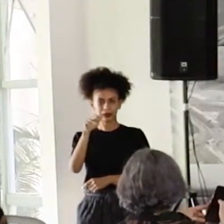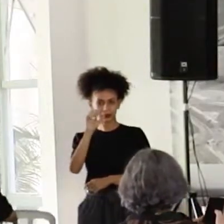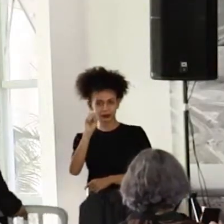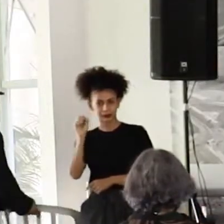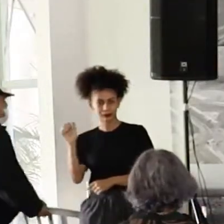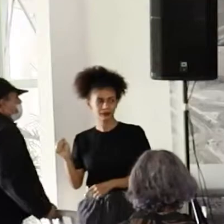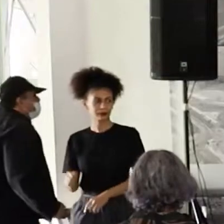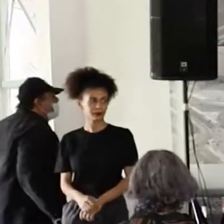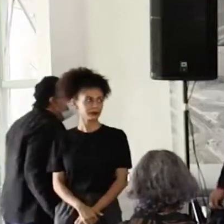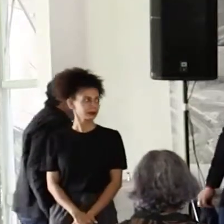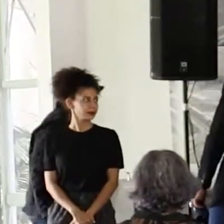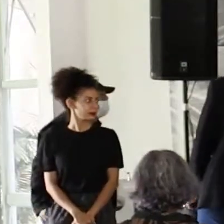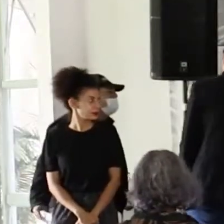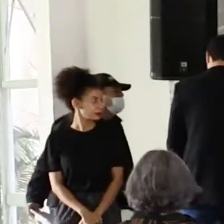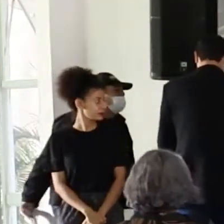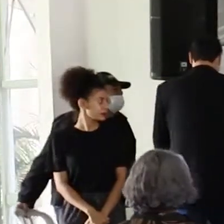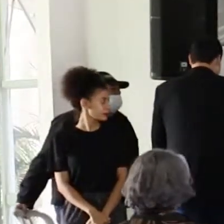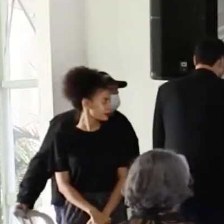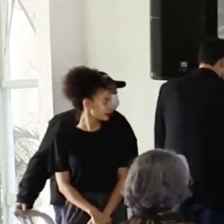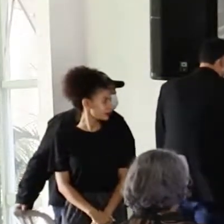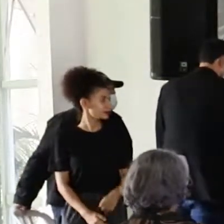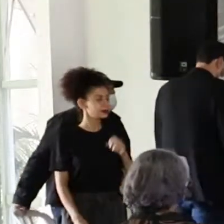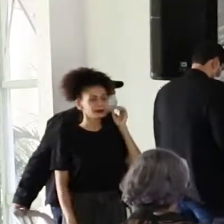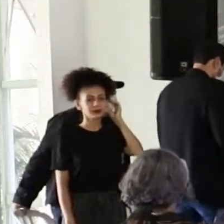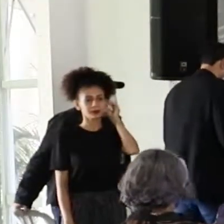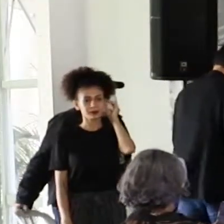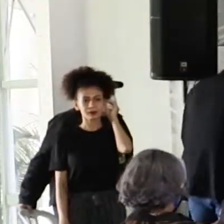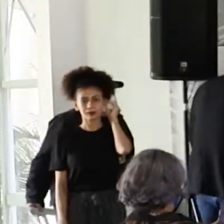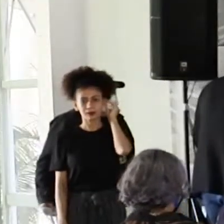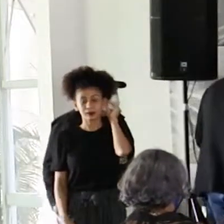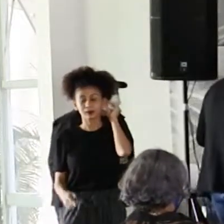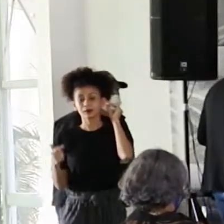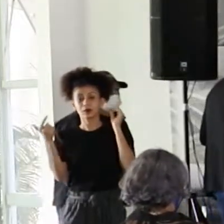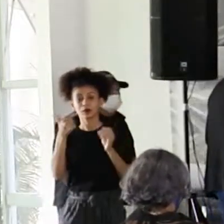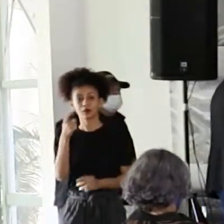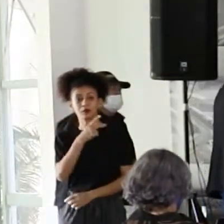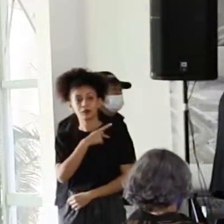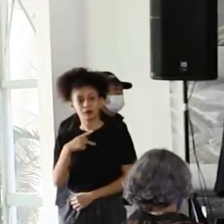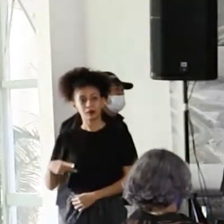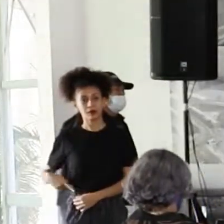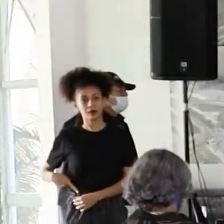e o deputado distrital Leandro grass in